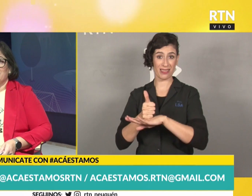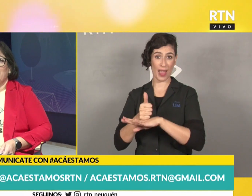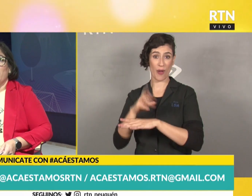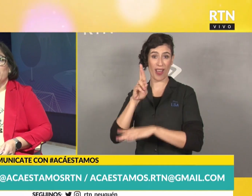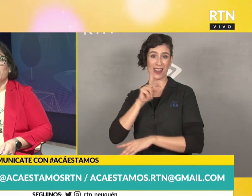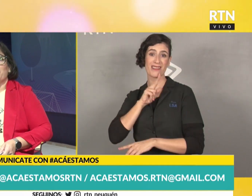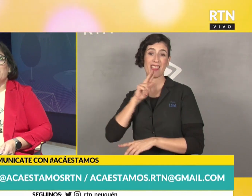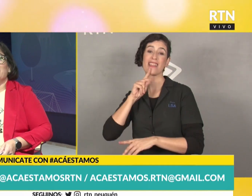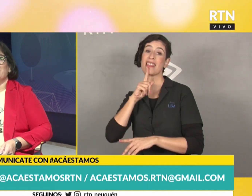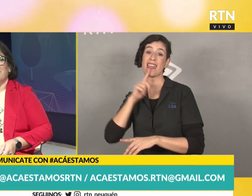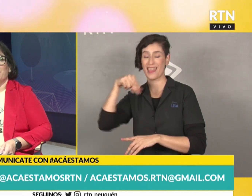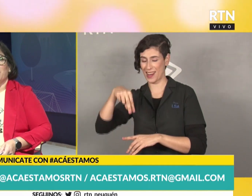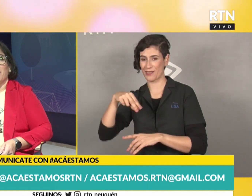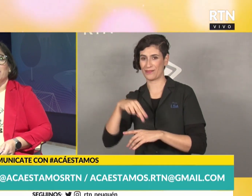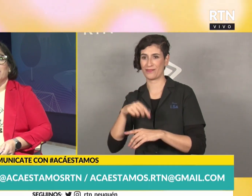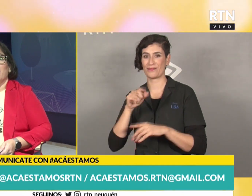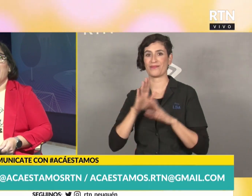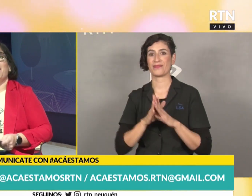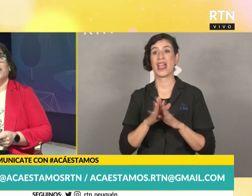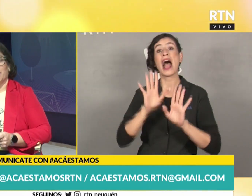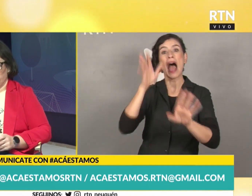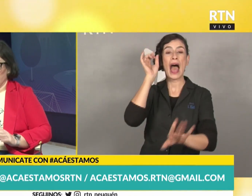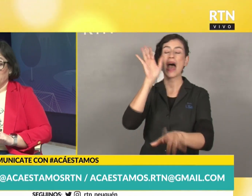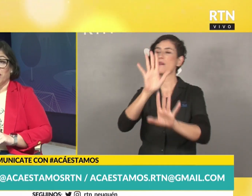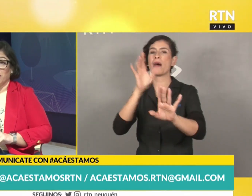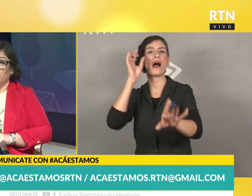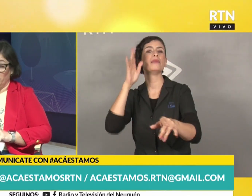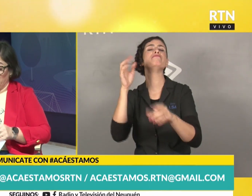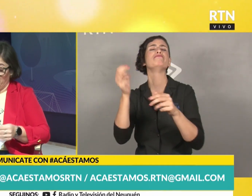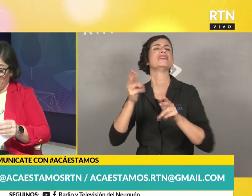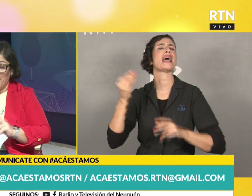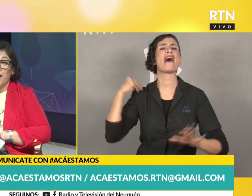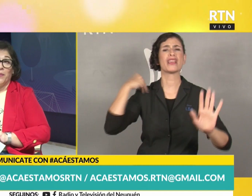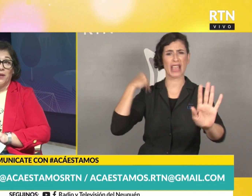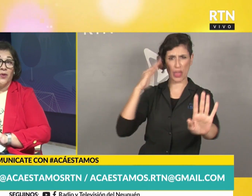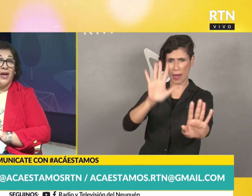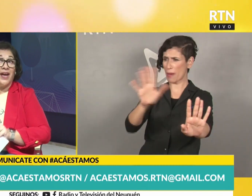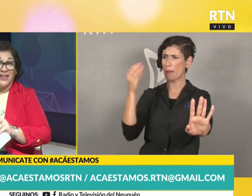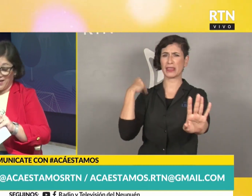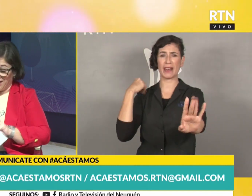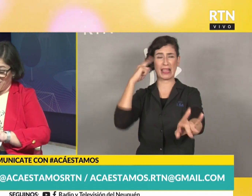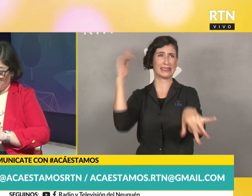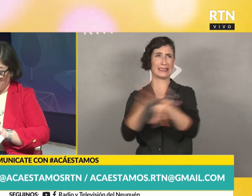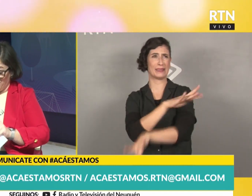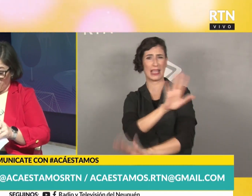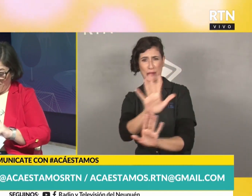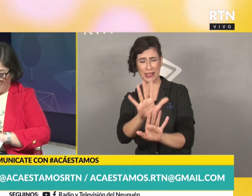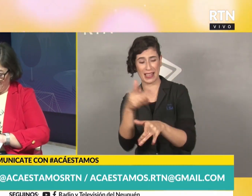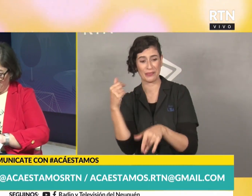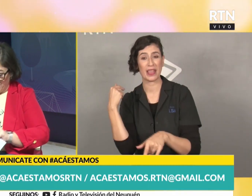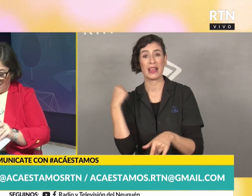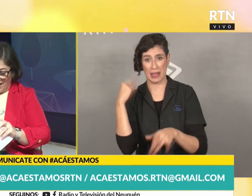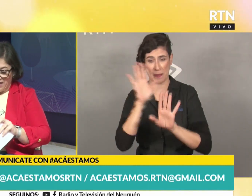@acaestamosrtn. Sí, ahora vamos a una pausa y enseguida volvemos. Ah, mira, me está corrigiendo Lore, que es verdad, me equivoqué y acá traje